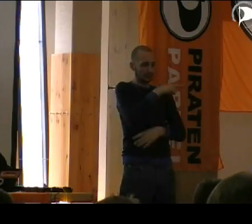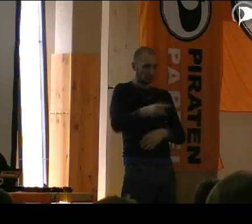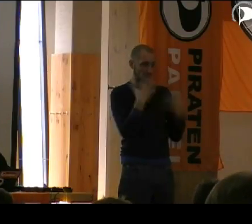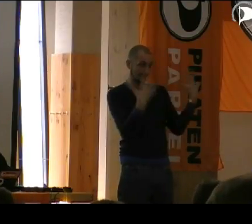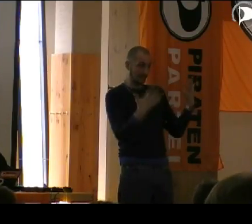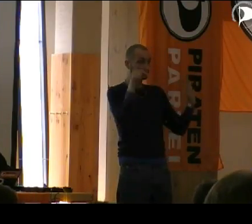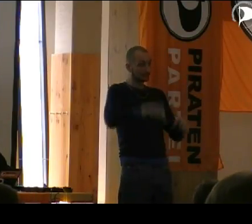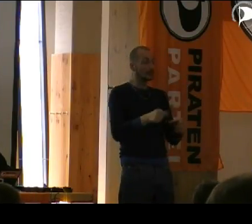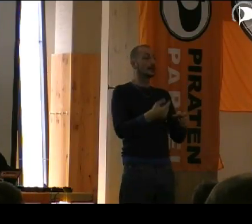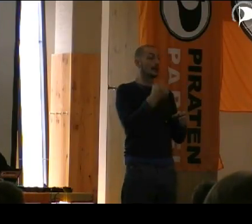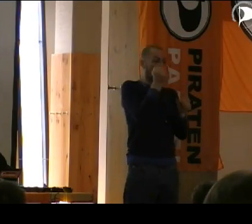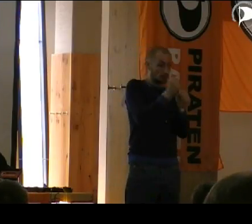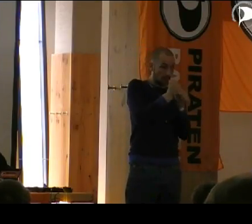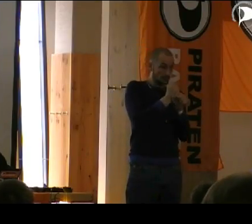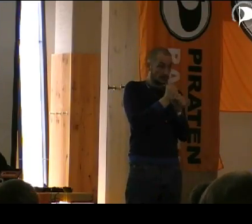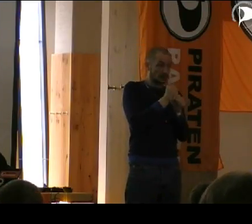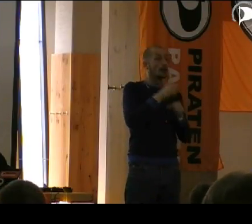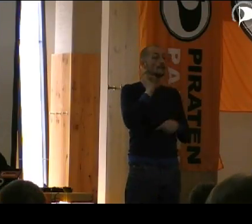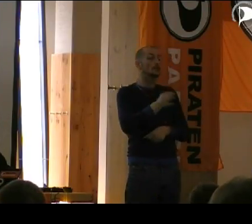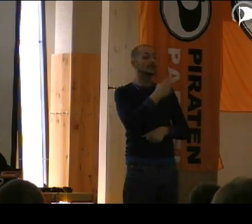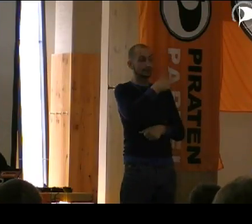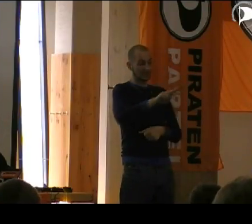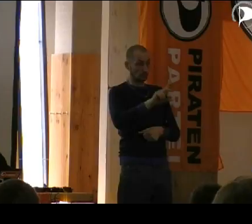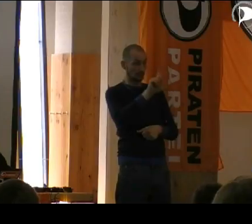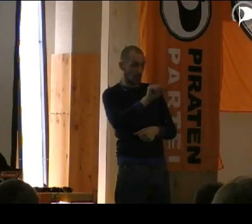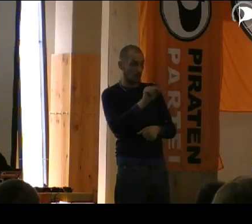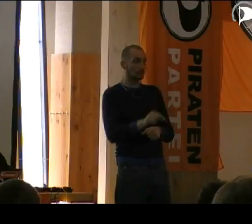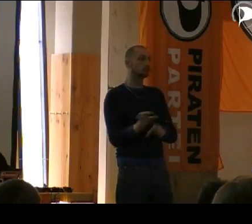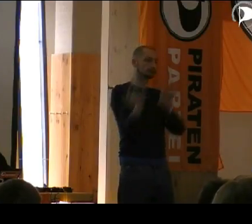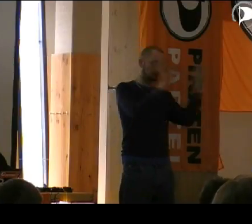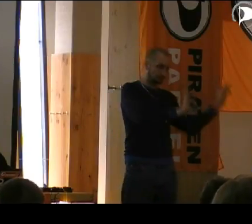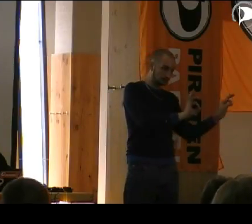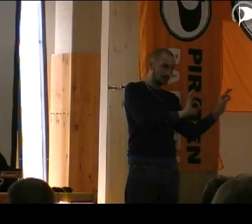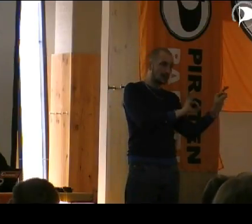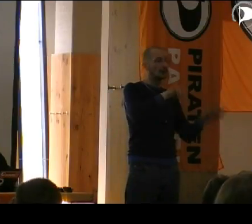konfrontiert und ich habe ein bild richtig jetzt wo das meldet das gebuchte kommentiert